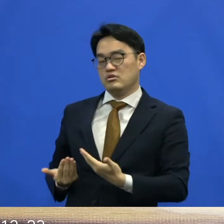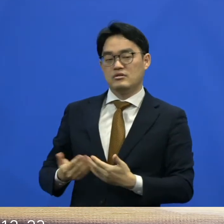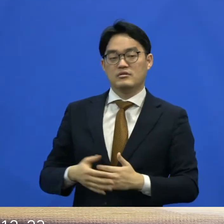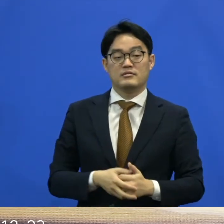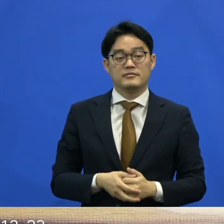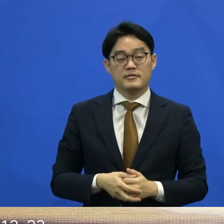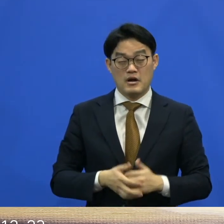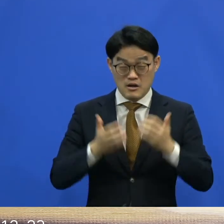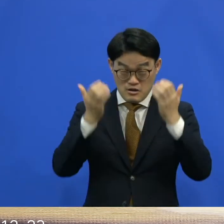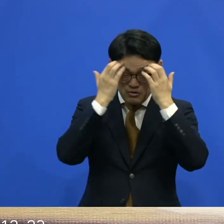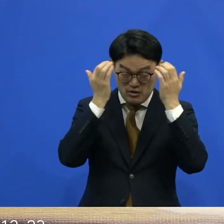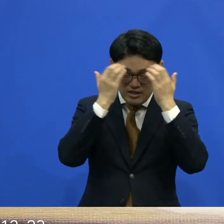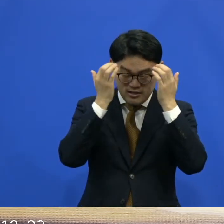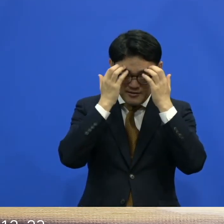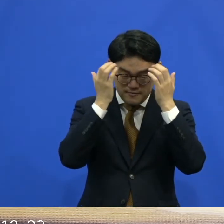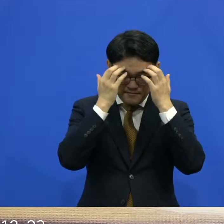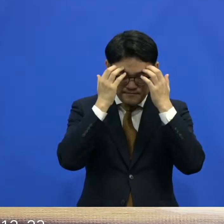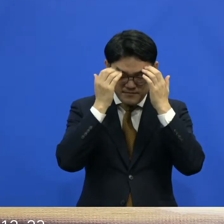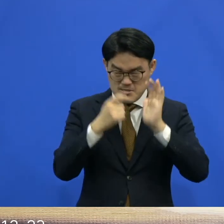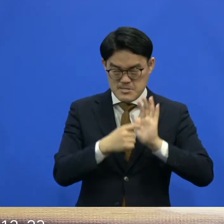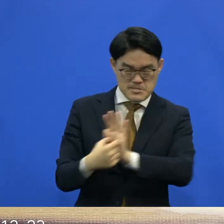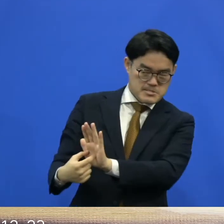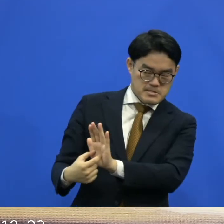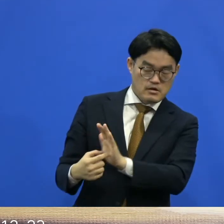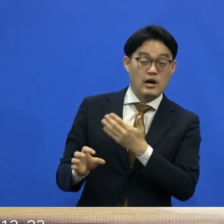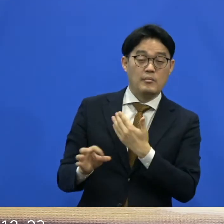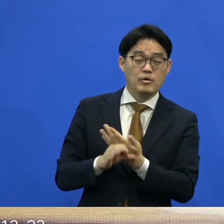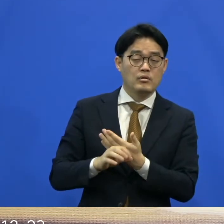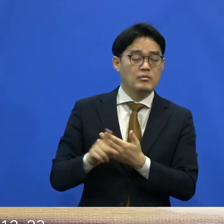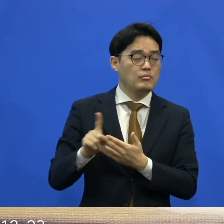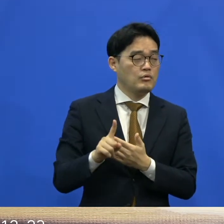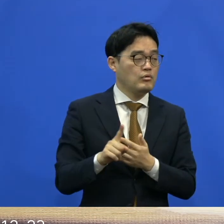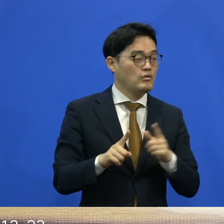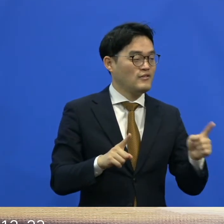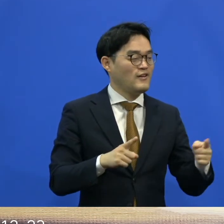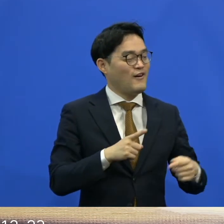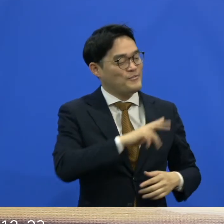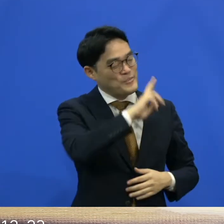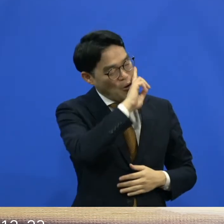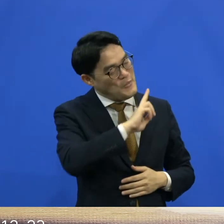고난을 거부하면 너무도 많은 걸 잃어버린다.